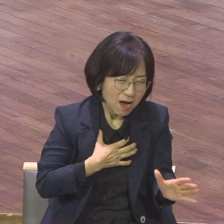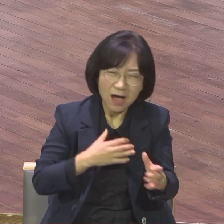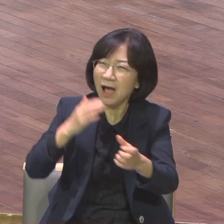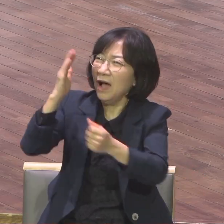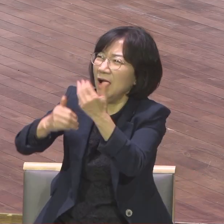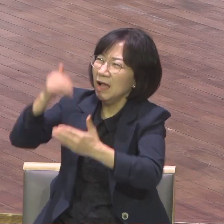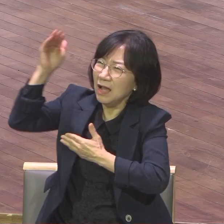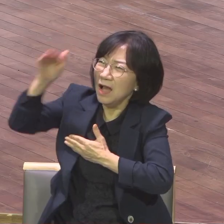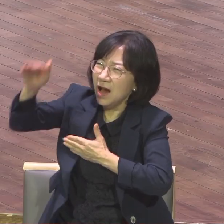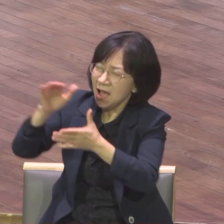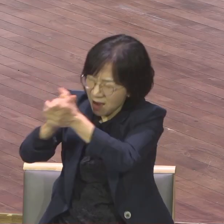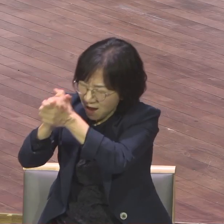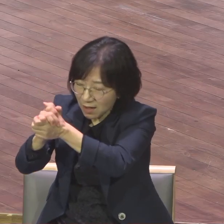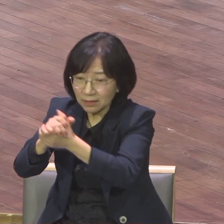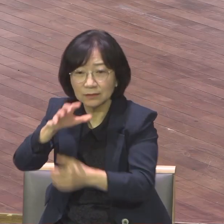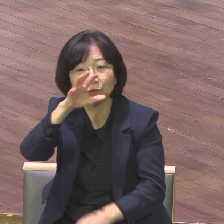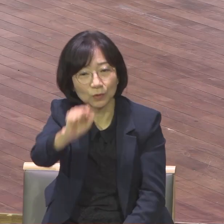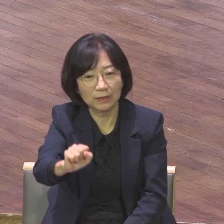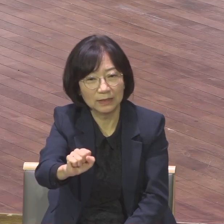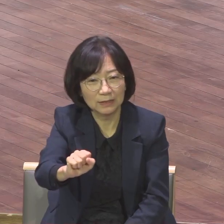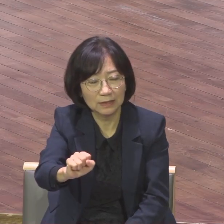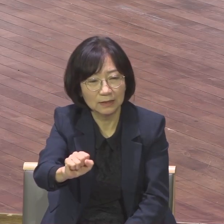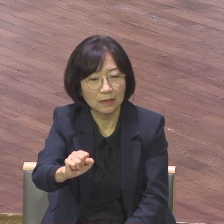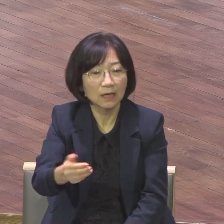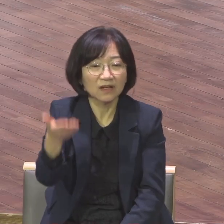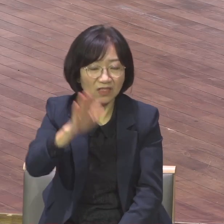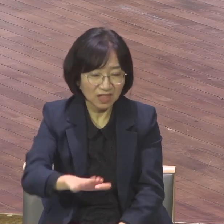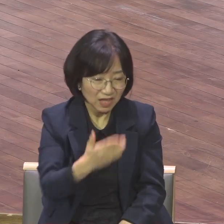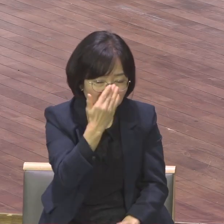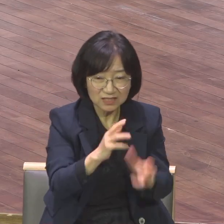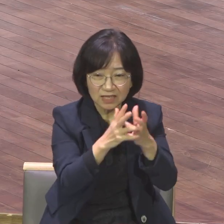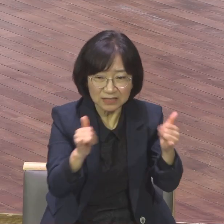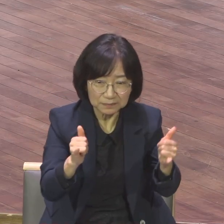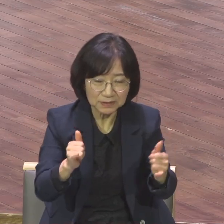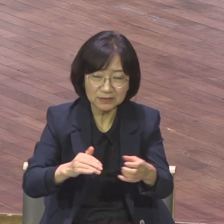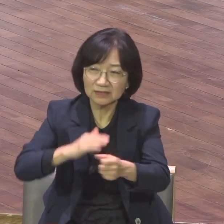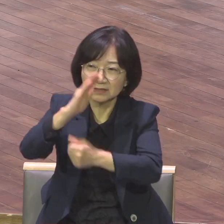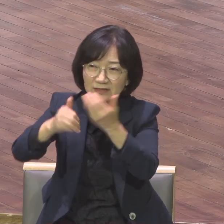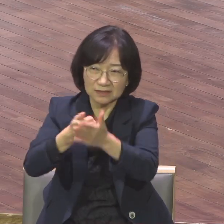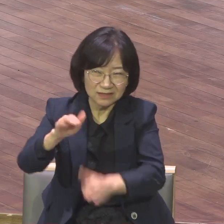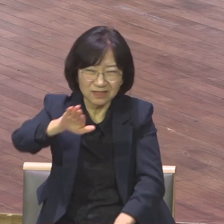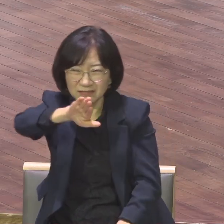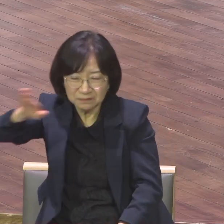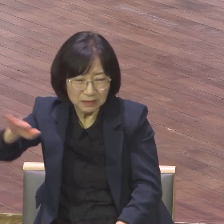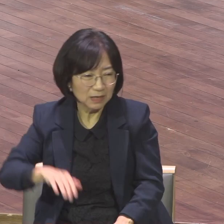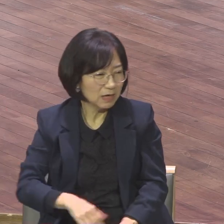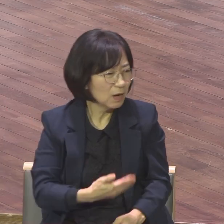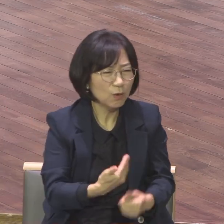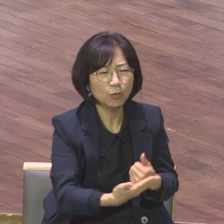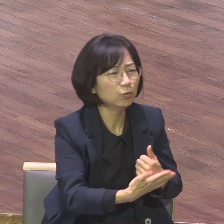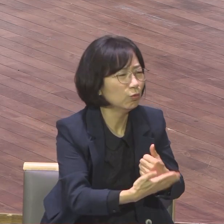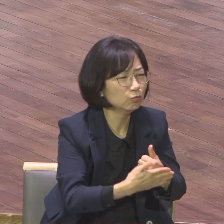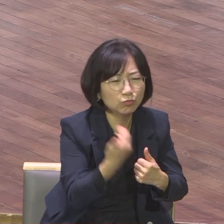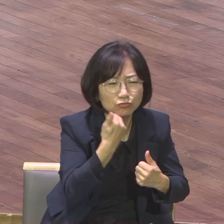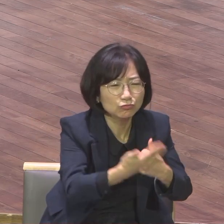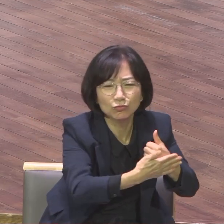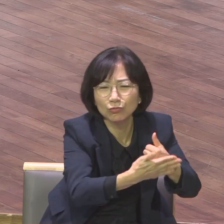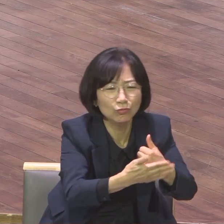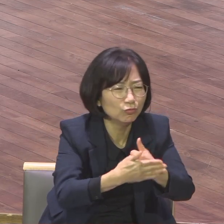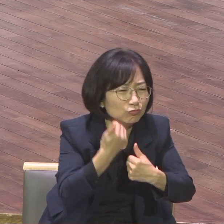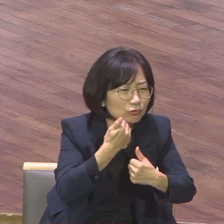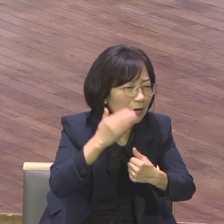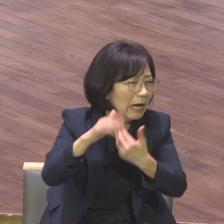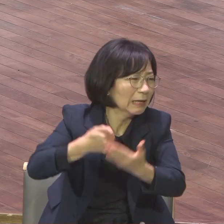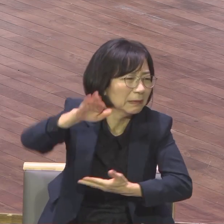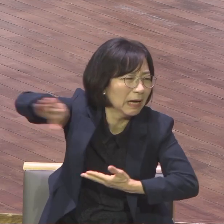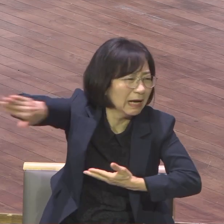들어가야 되는데, 기도 시간을 가져야 되는데, 그걸 안고 자꾸 인본주의를 써요. 자꾸 하나님의 사인을